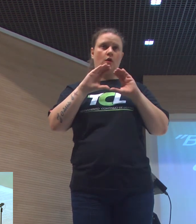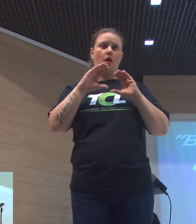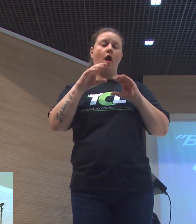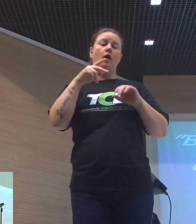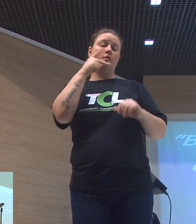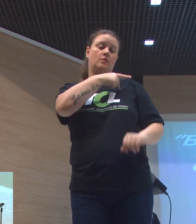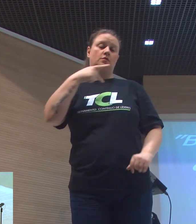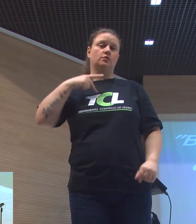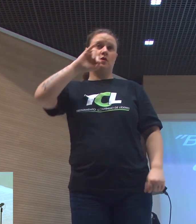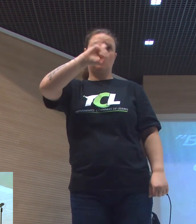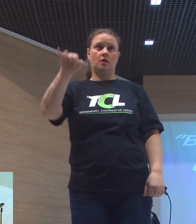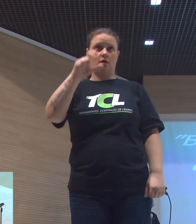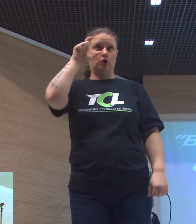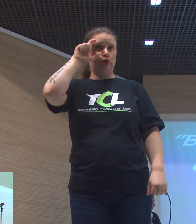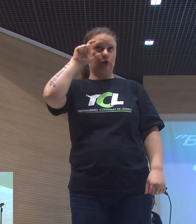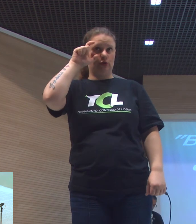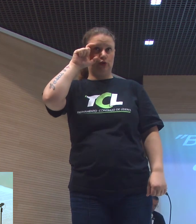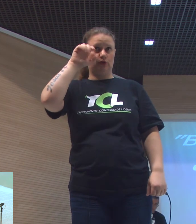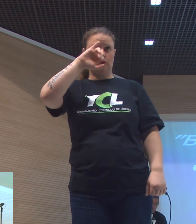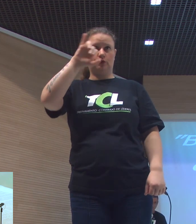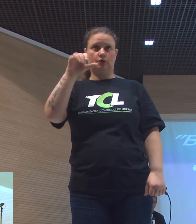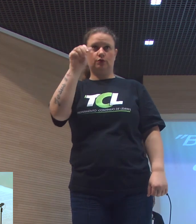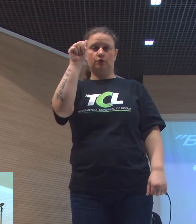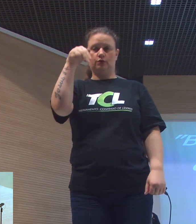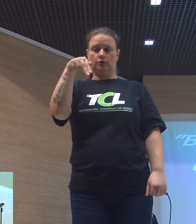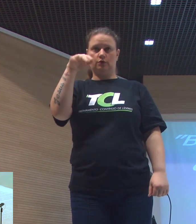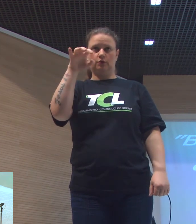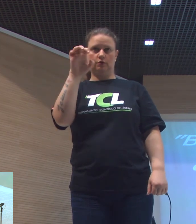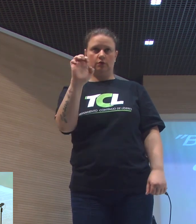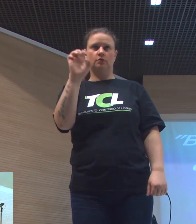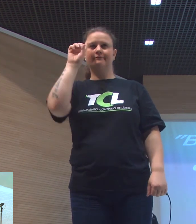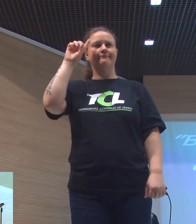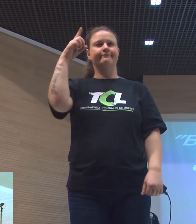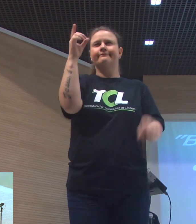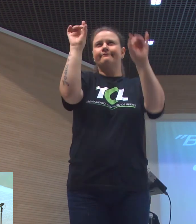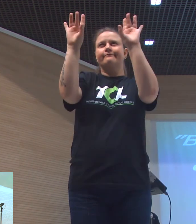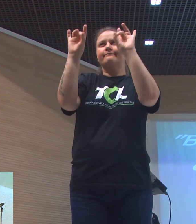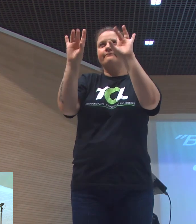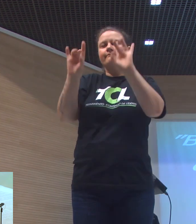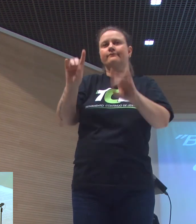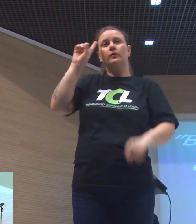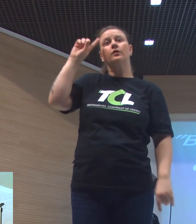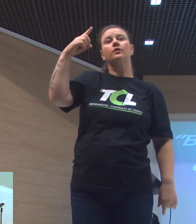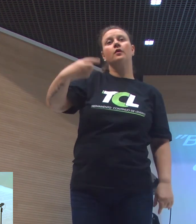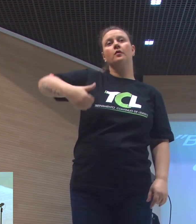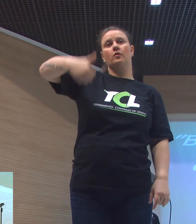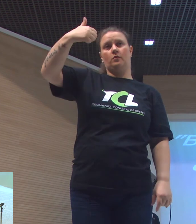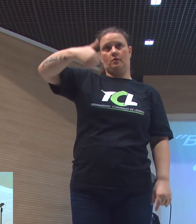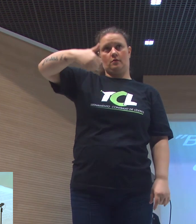mensagem muito especial. Vai ser um dia muito especial aqui no dia 1º de maio, certo?